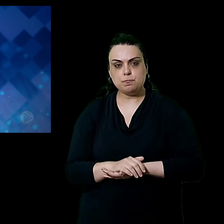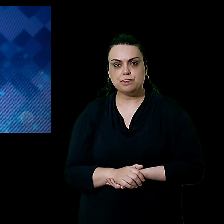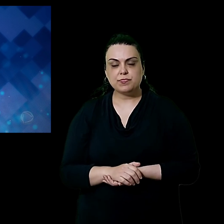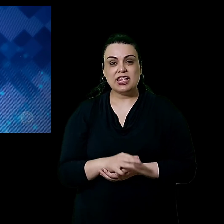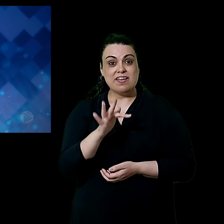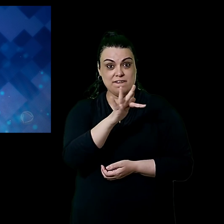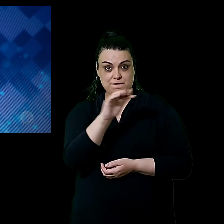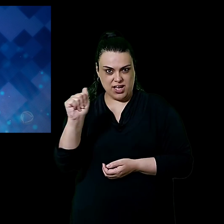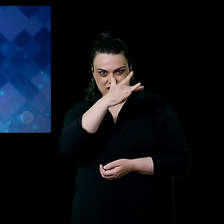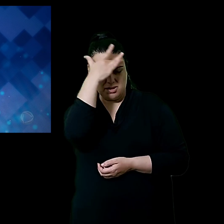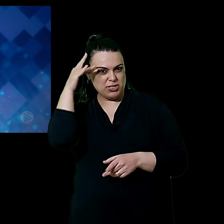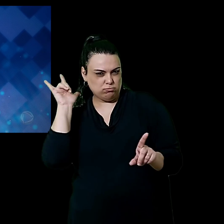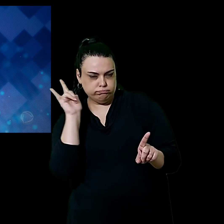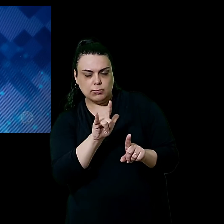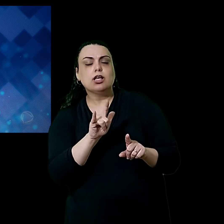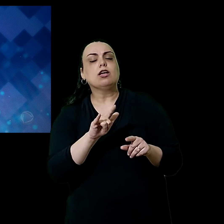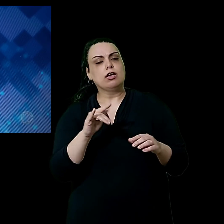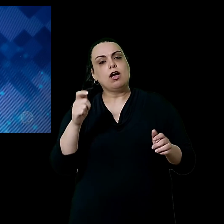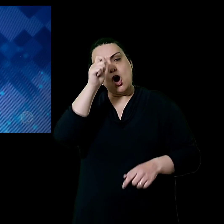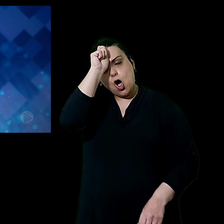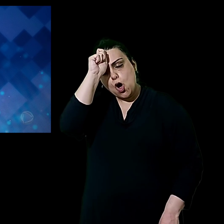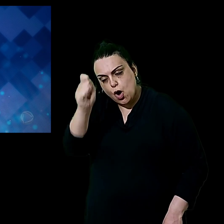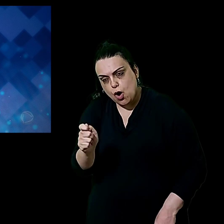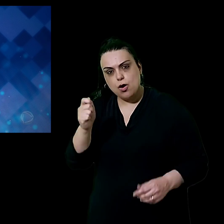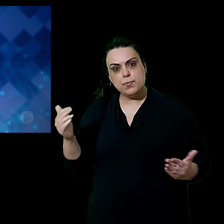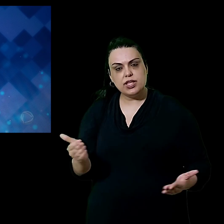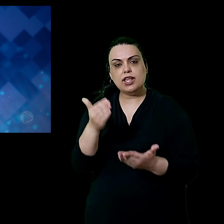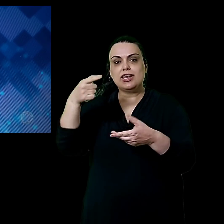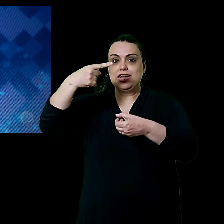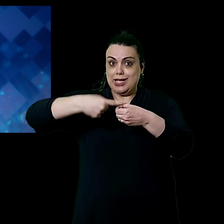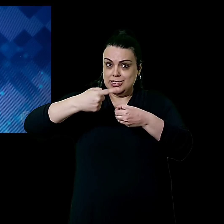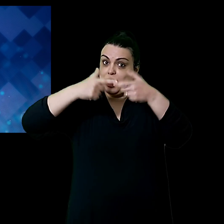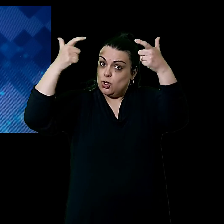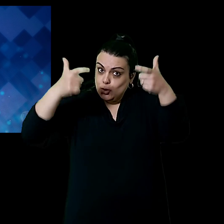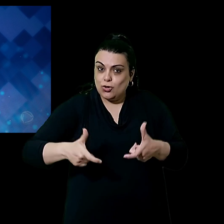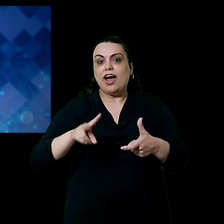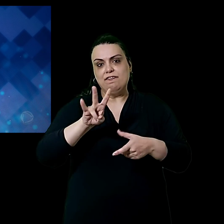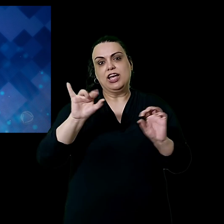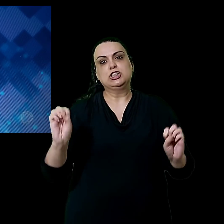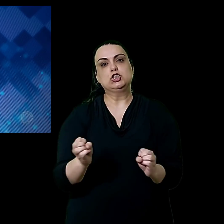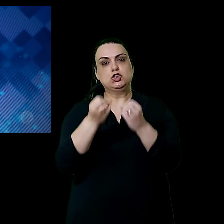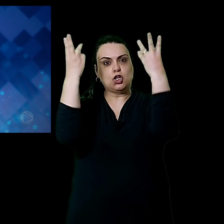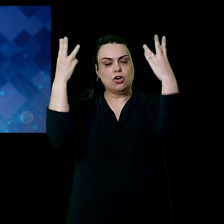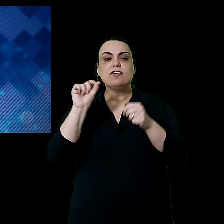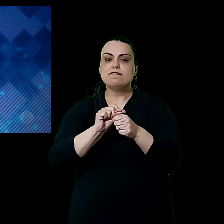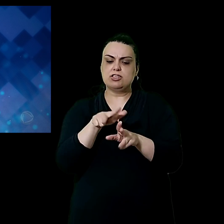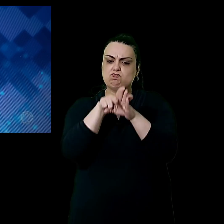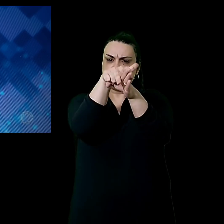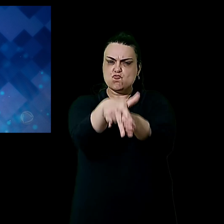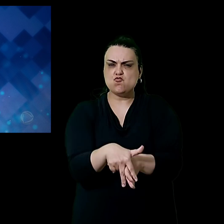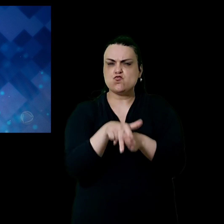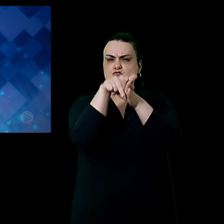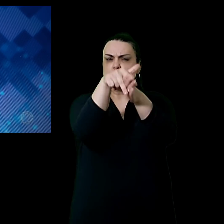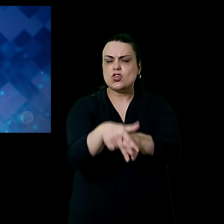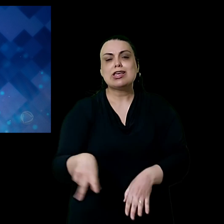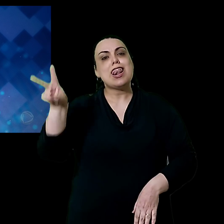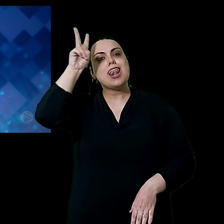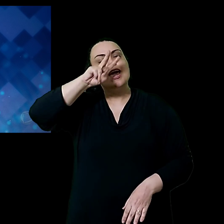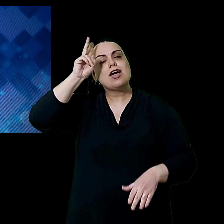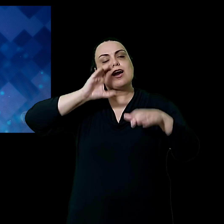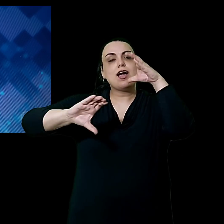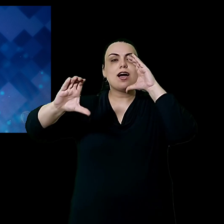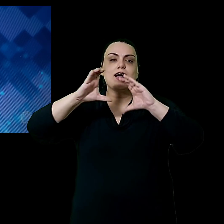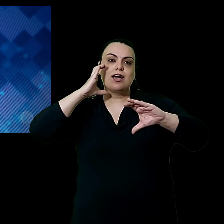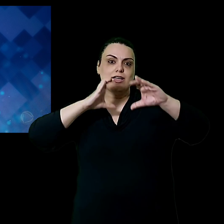fãs homenagearam a artista nas cidades onde a sertaneja iria cantar. Fizeram cavalgadas e